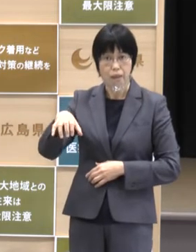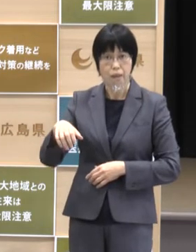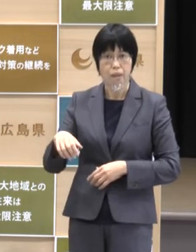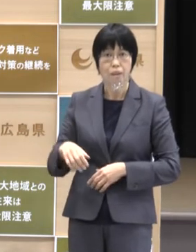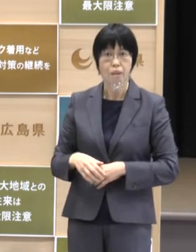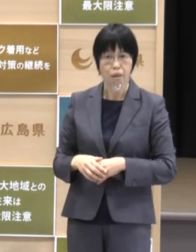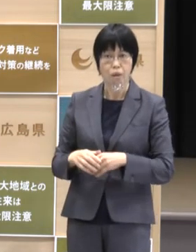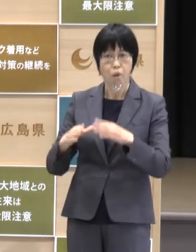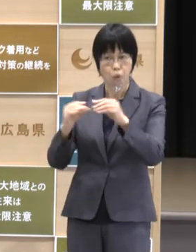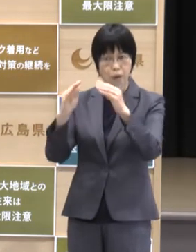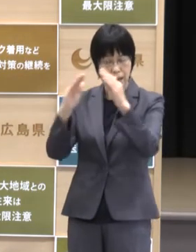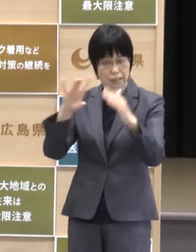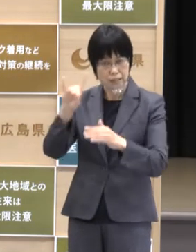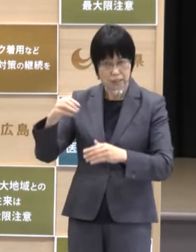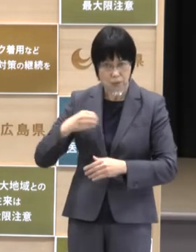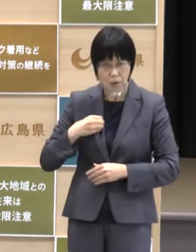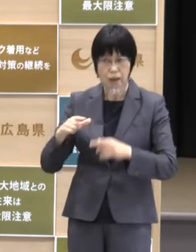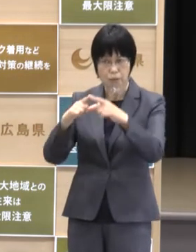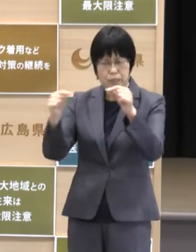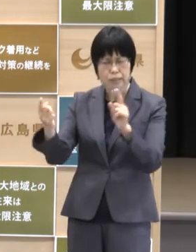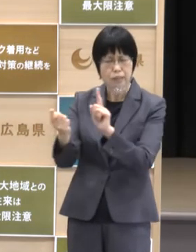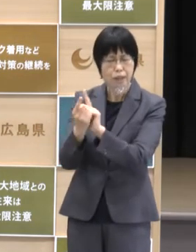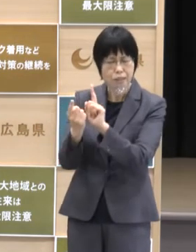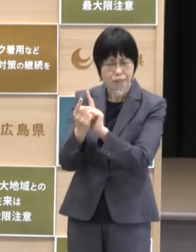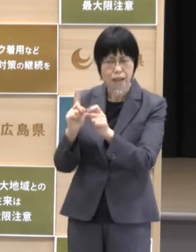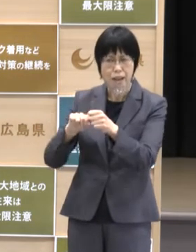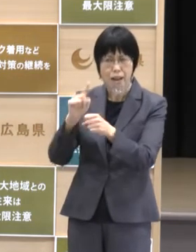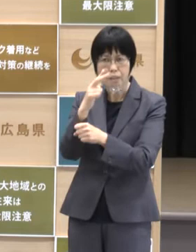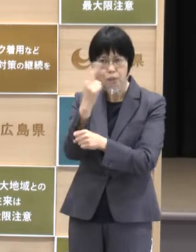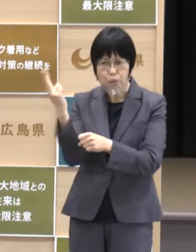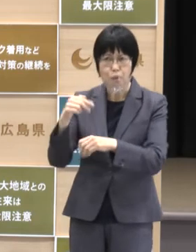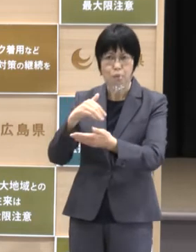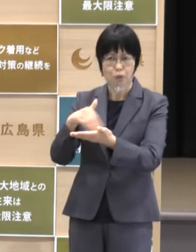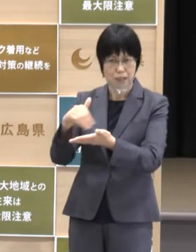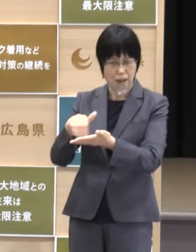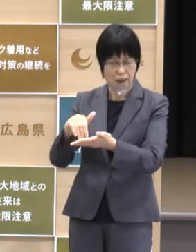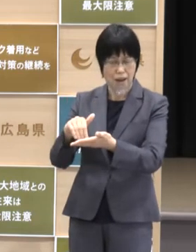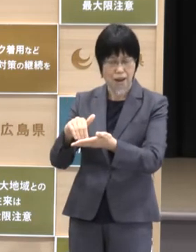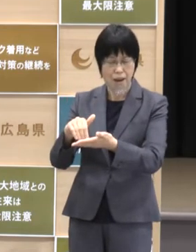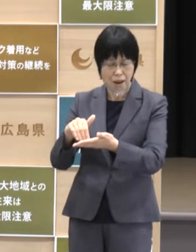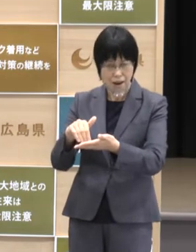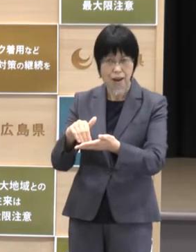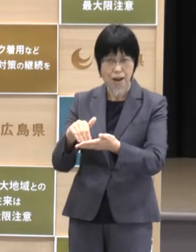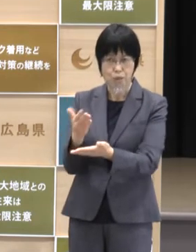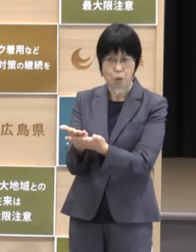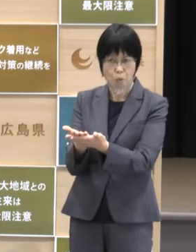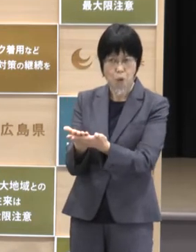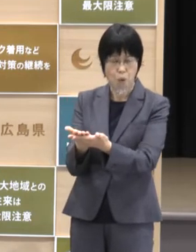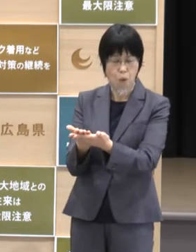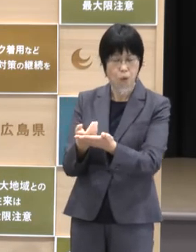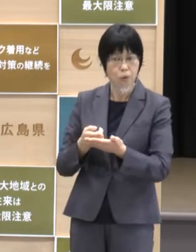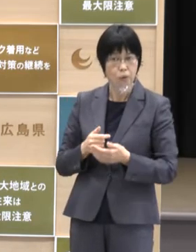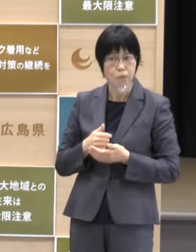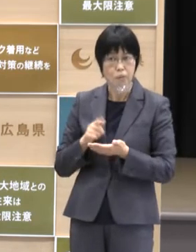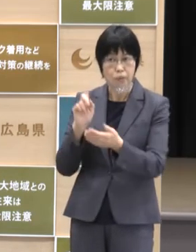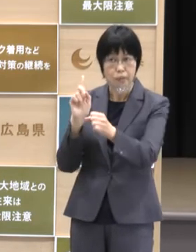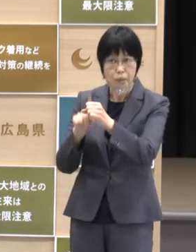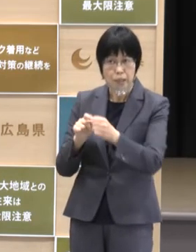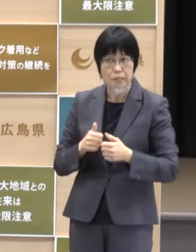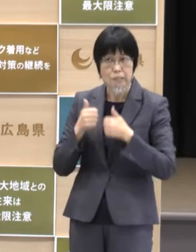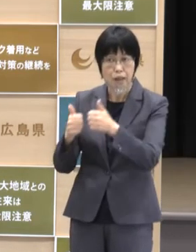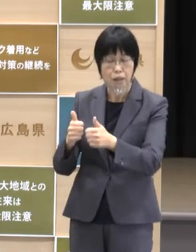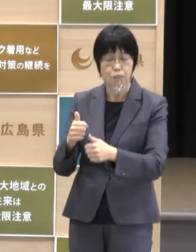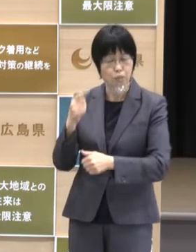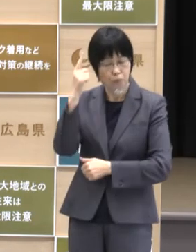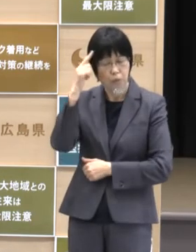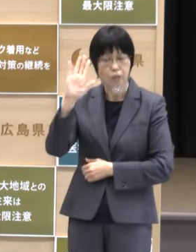国会議員でしたり、国の方に対して、来年度予算の、国に対する要望活動に行かれると思うんですけども、岸田政